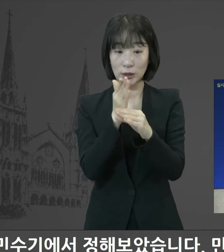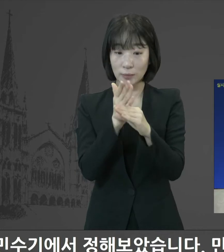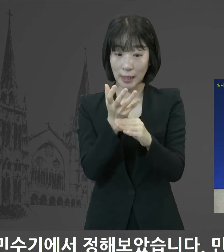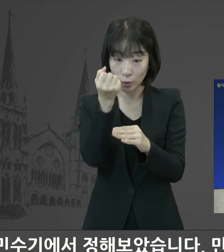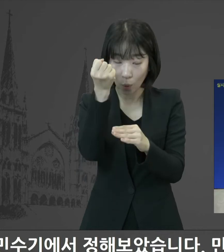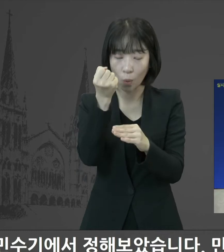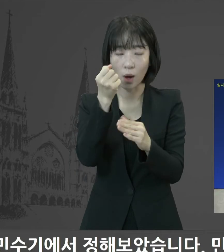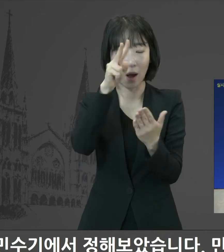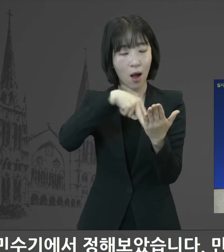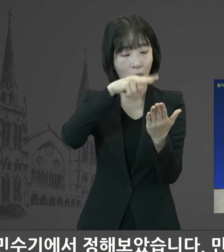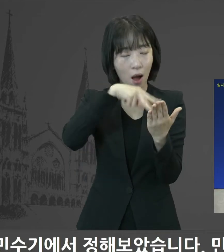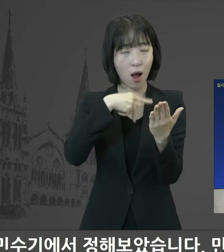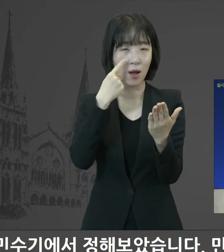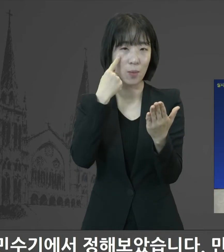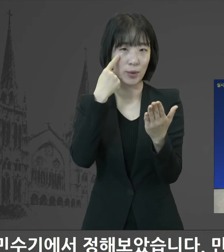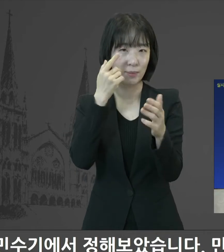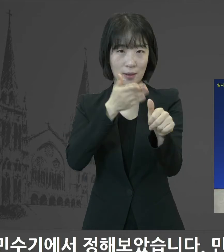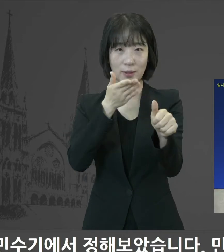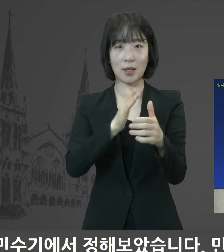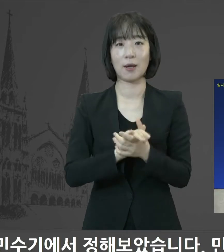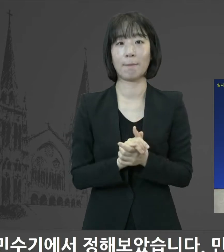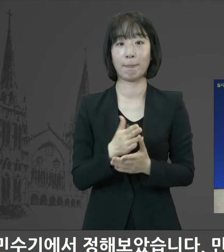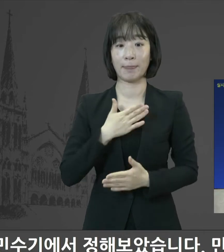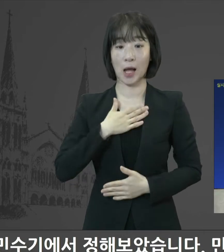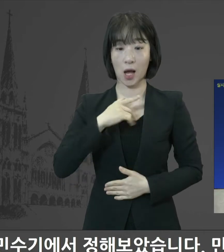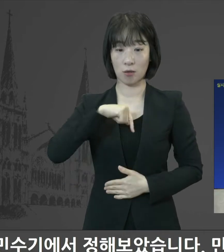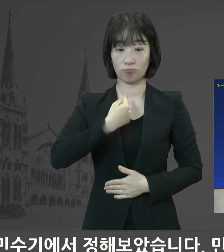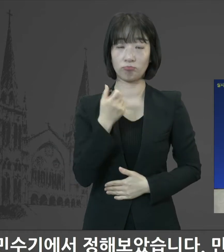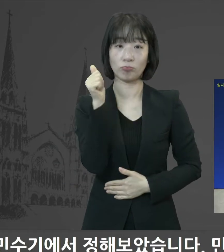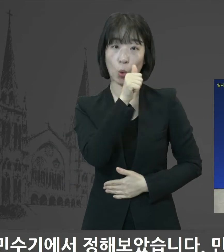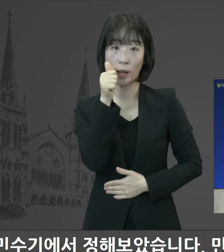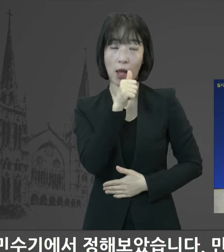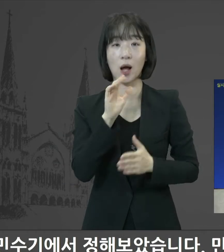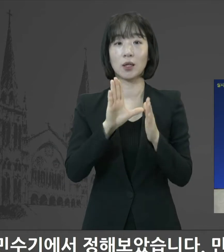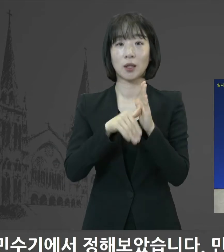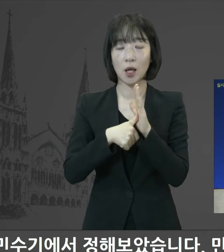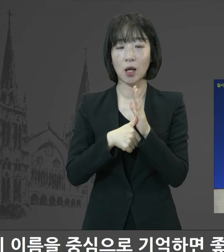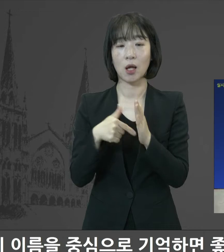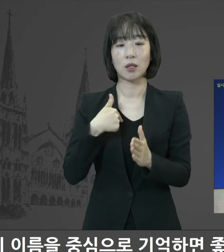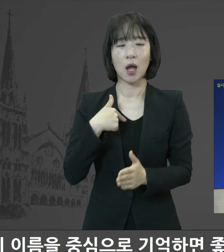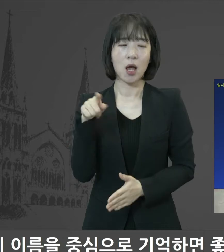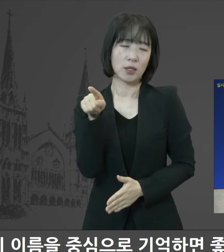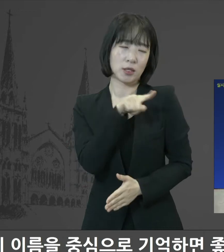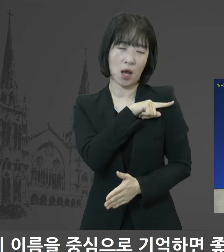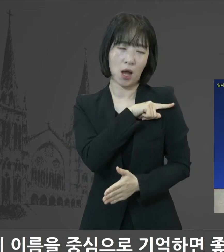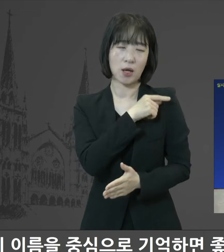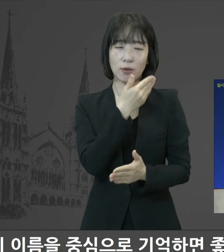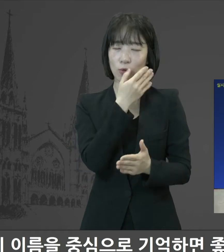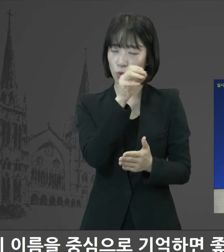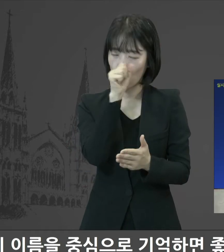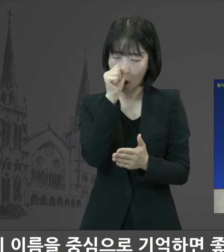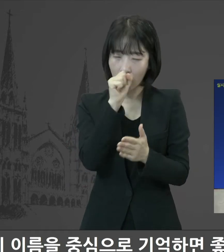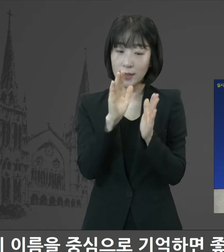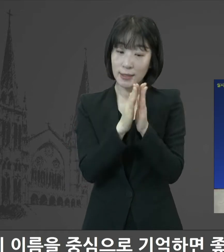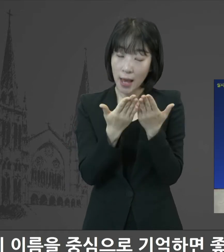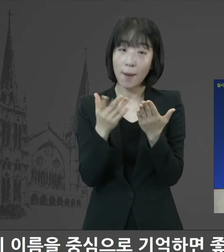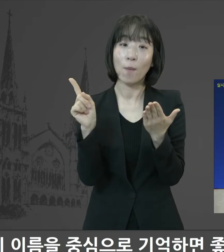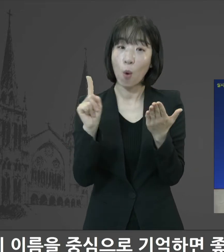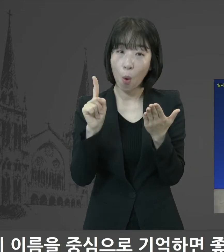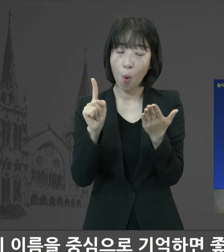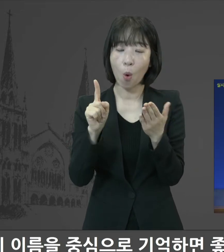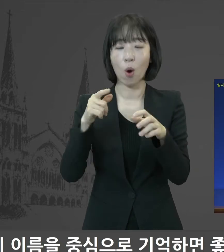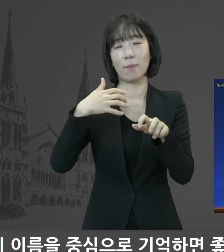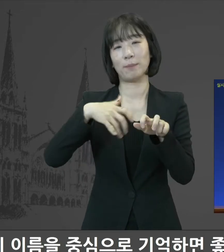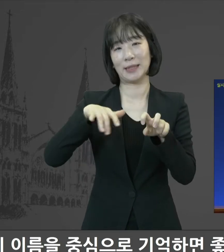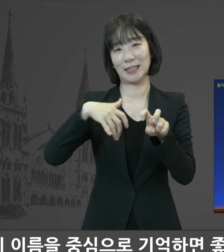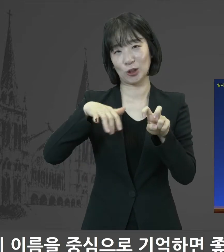좋습니다. 어떤 목사님이 자신을 소개하는데 제일 좋아하는 책이 민수기라 그러시더라고요. 알고